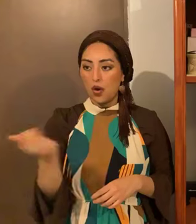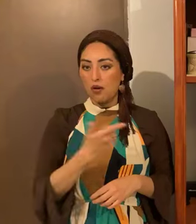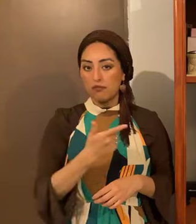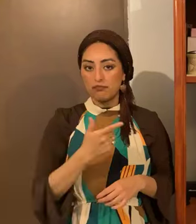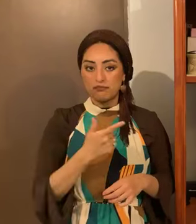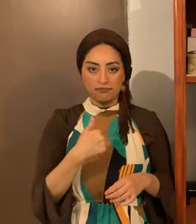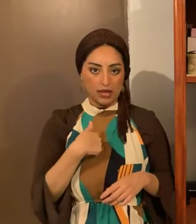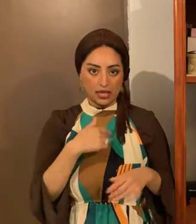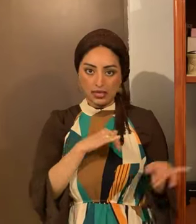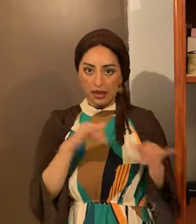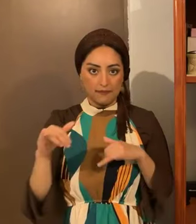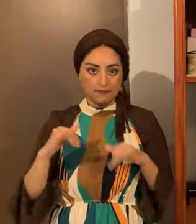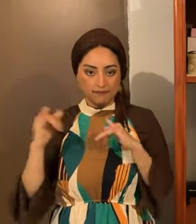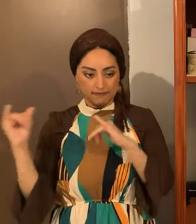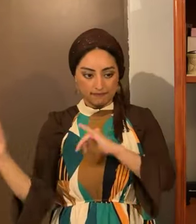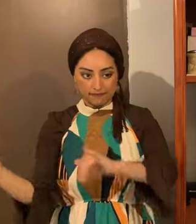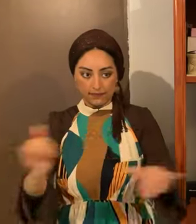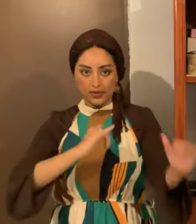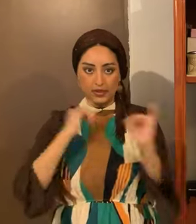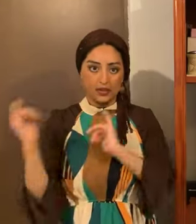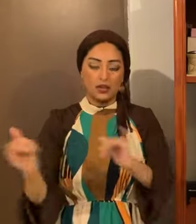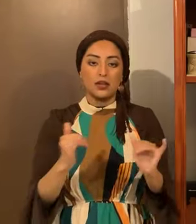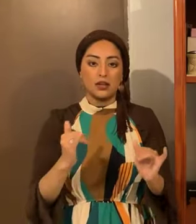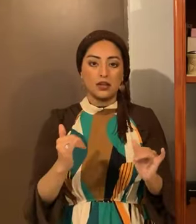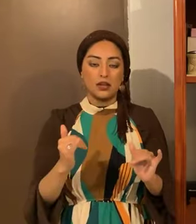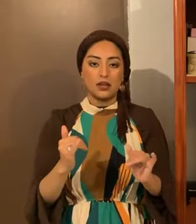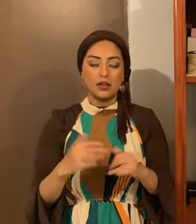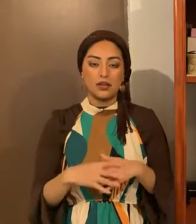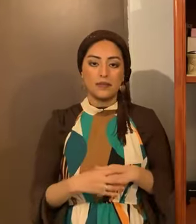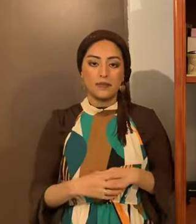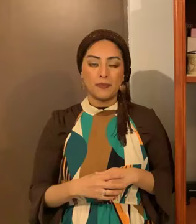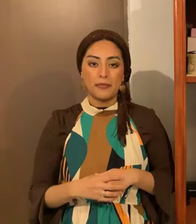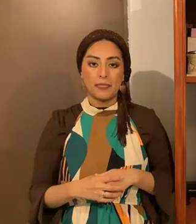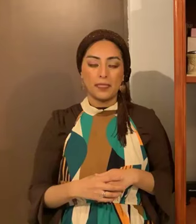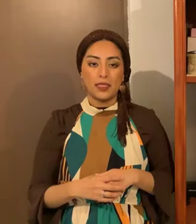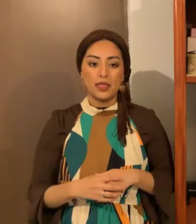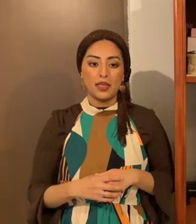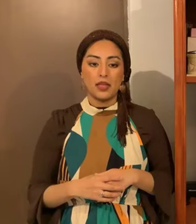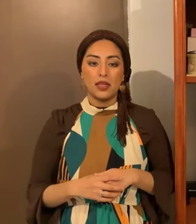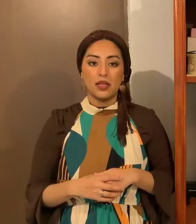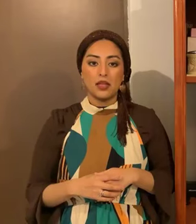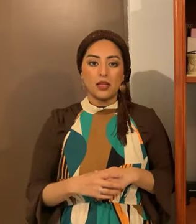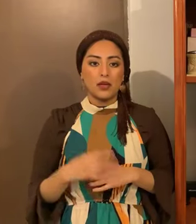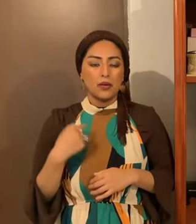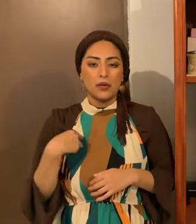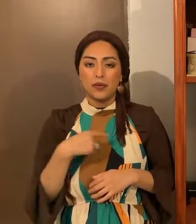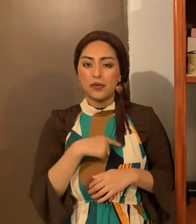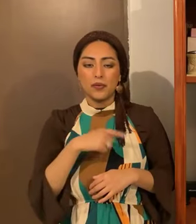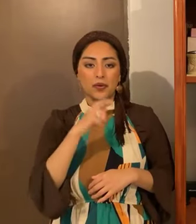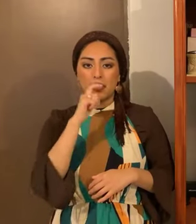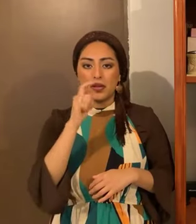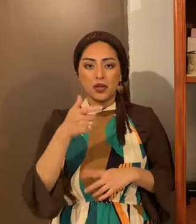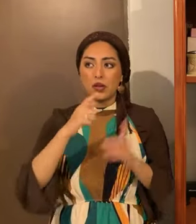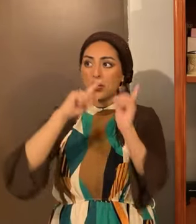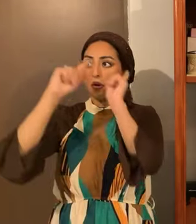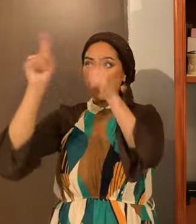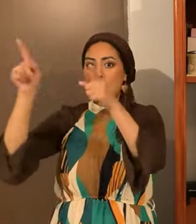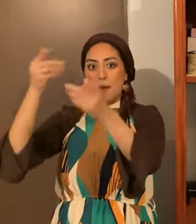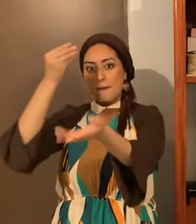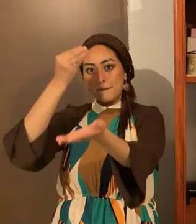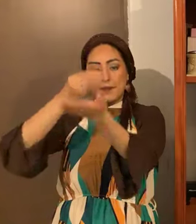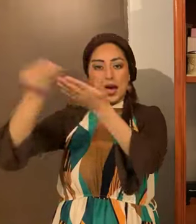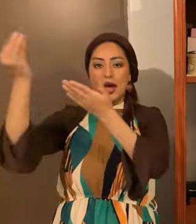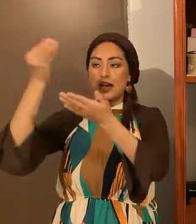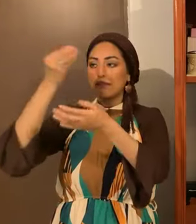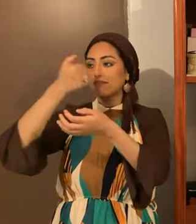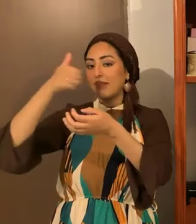incluyo, para todos. Es que toda la Rabá Eterno, no tenemos que ir a una tienda para adquirir un instrumento